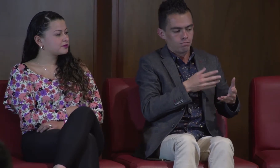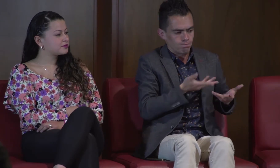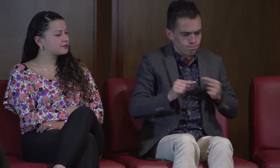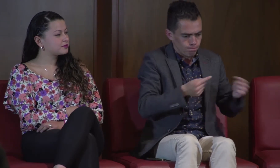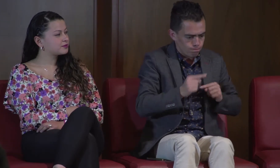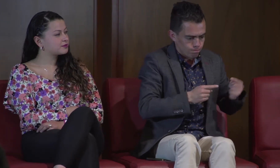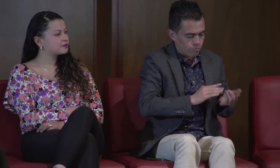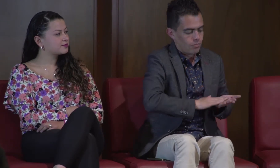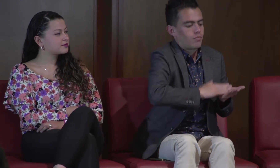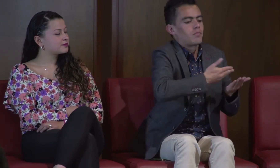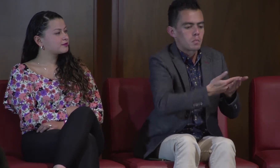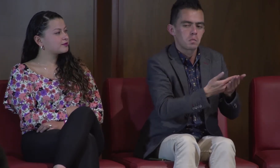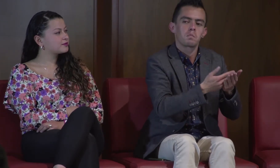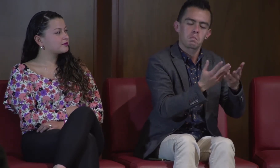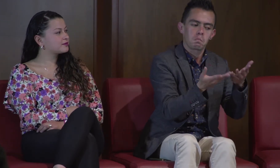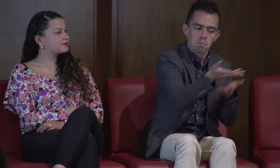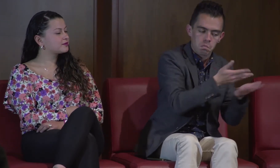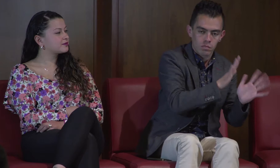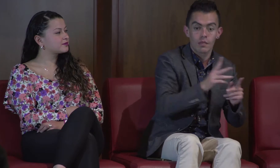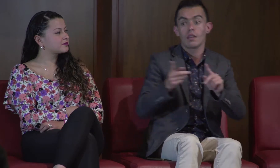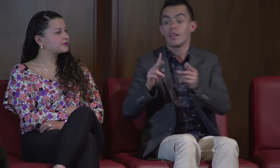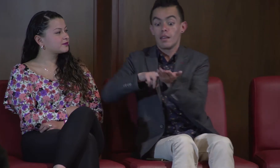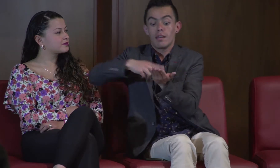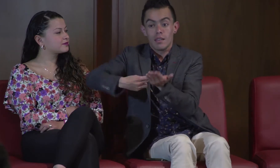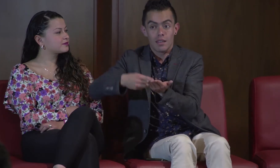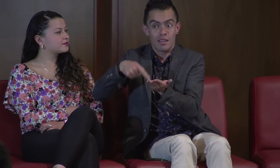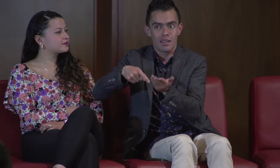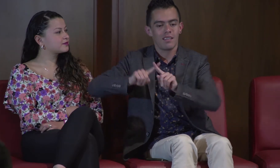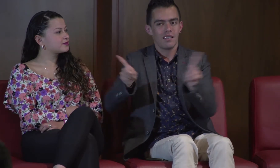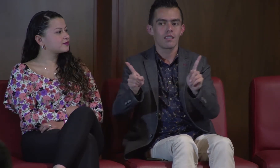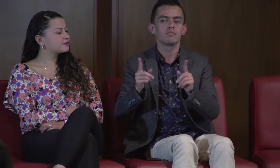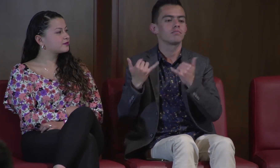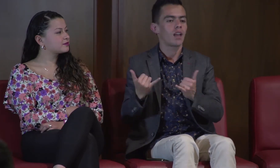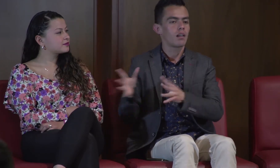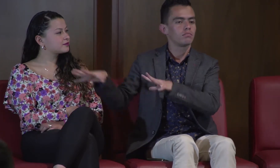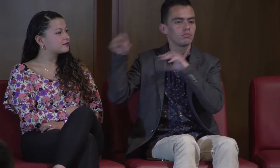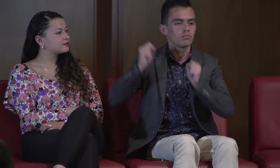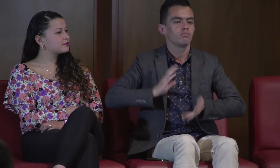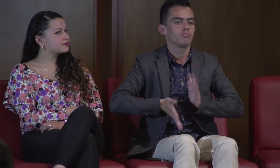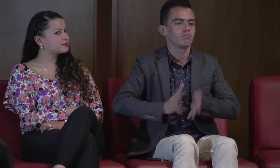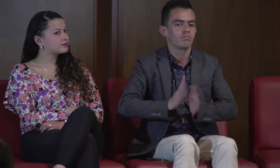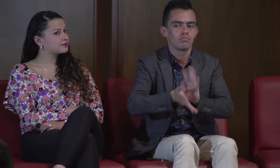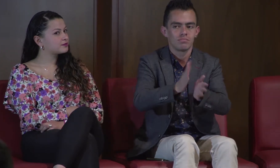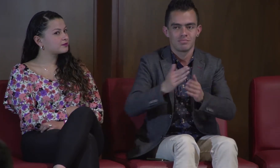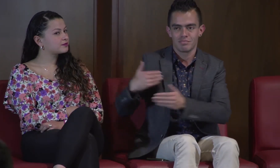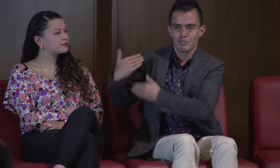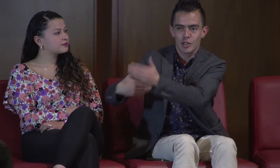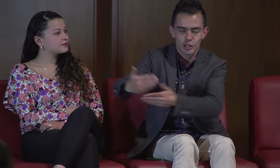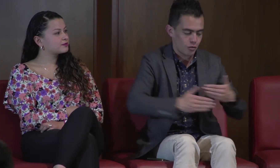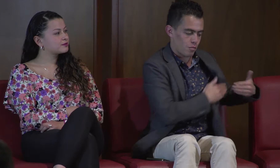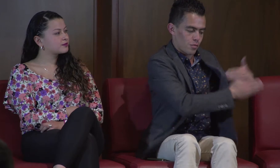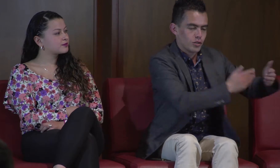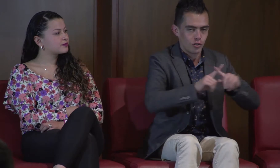lo que nosotros estemos enseñando sea entendible para todo el público en general. Entonces, primero hay una discusión. Cuando hay interpretación, se